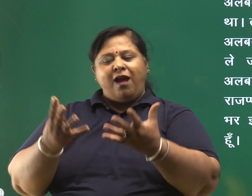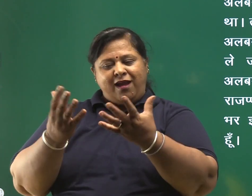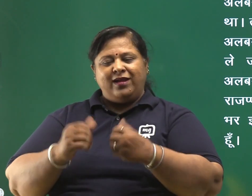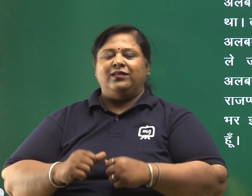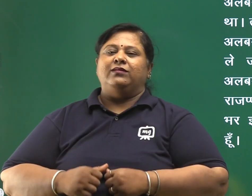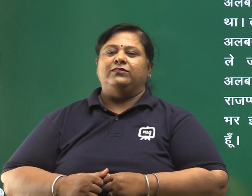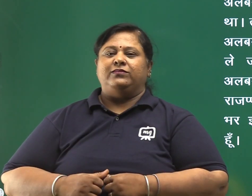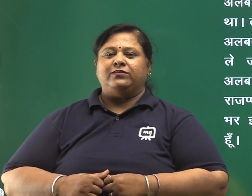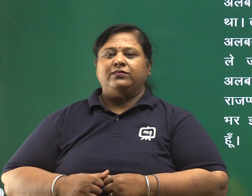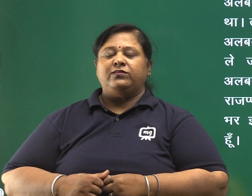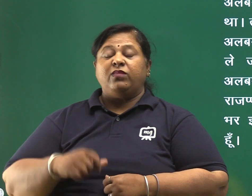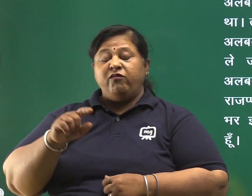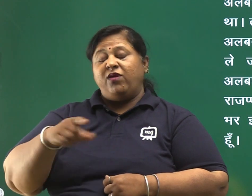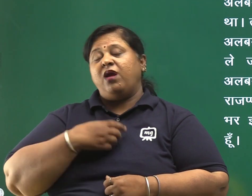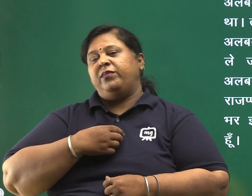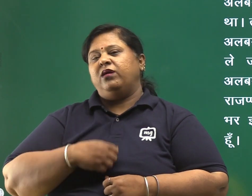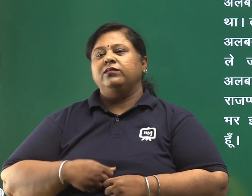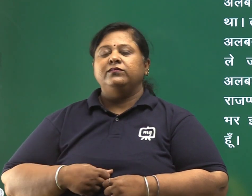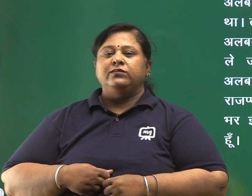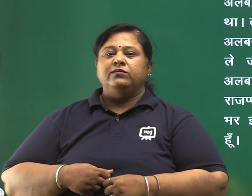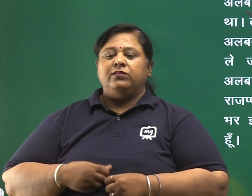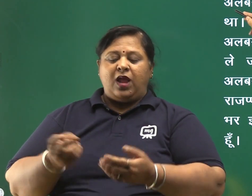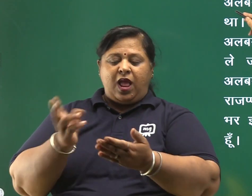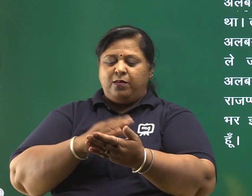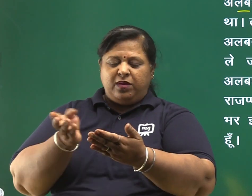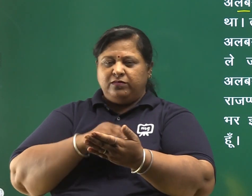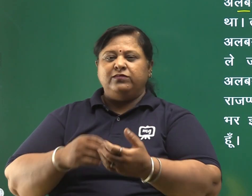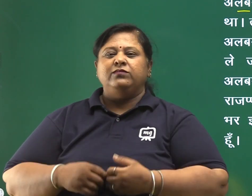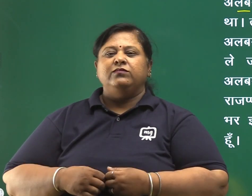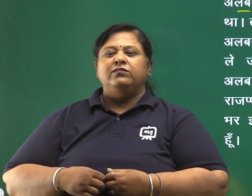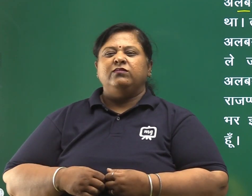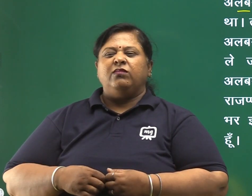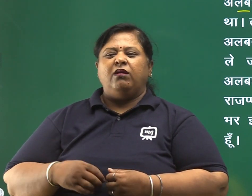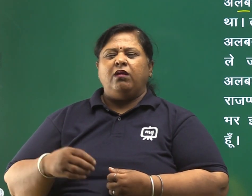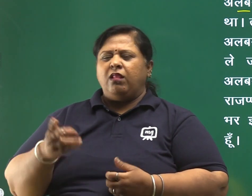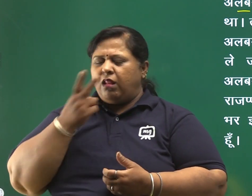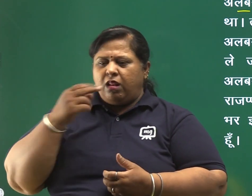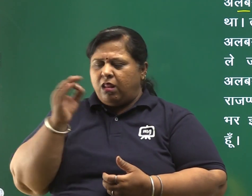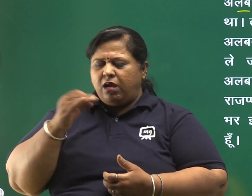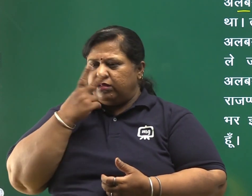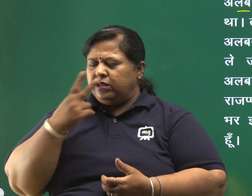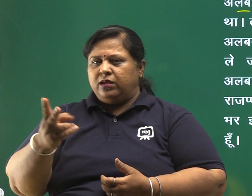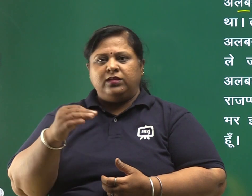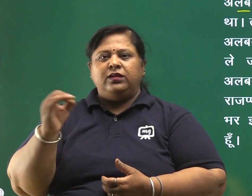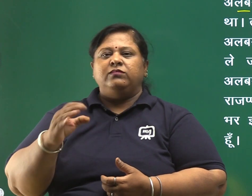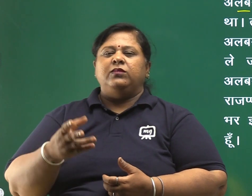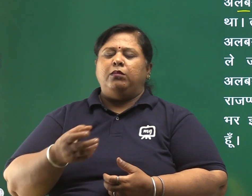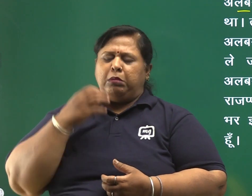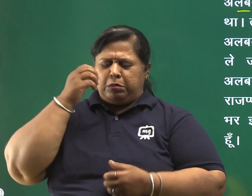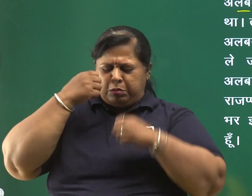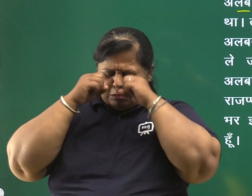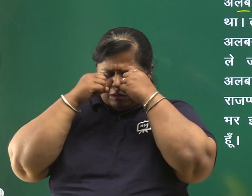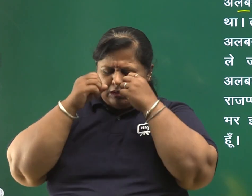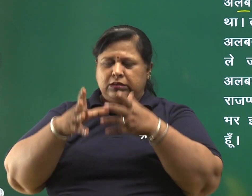था। वह अपना एल्बम न मिलने से रो रहा